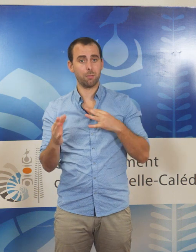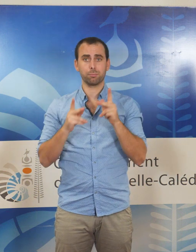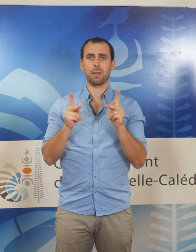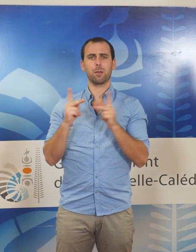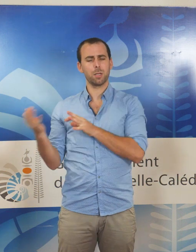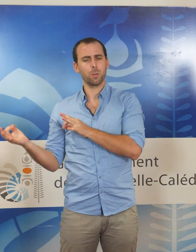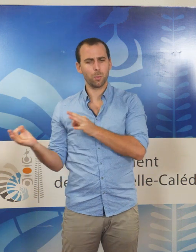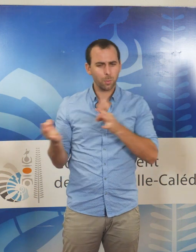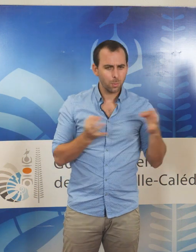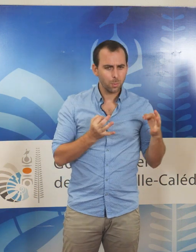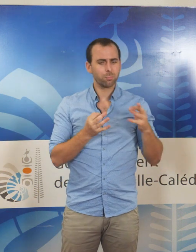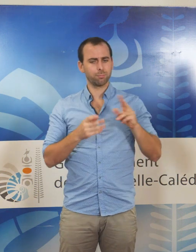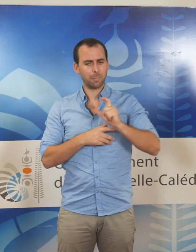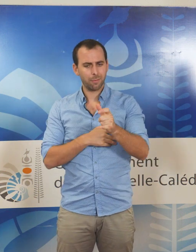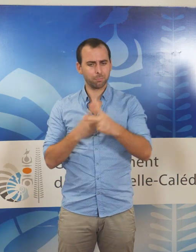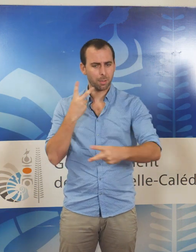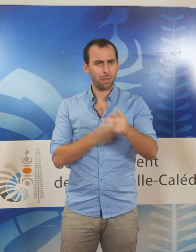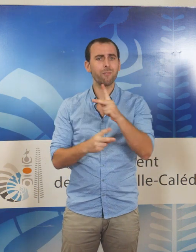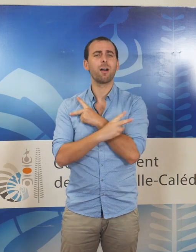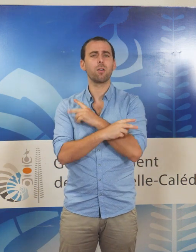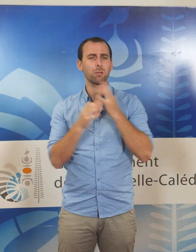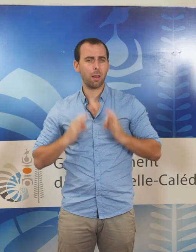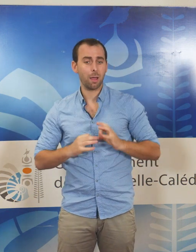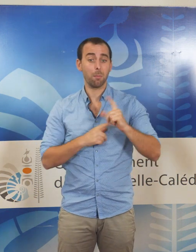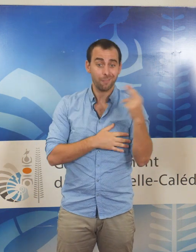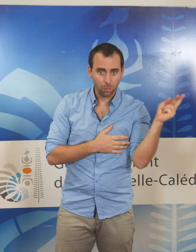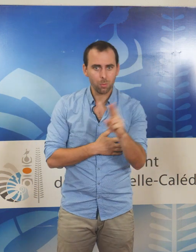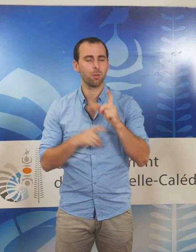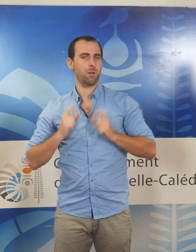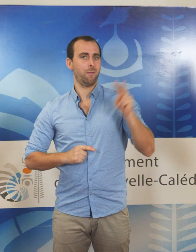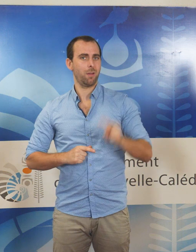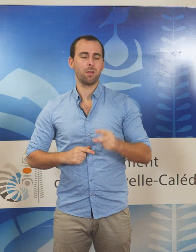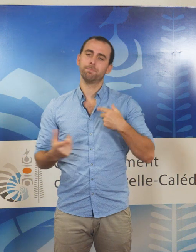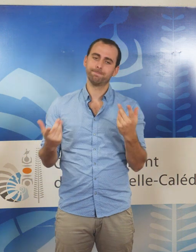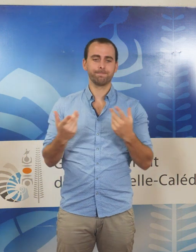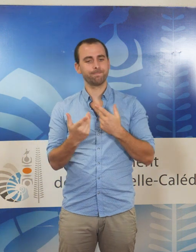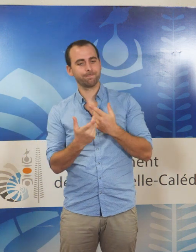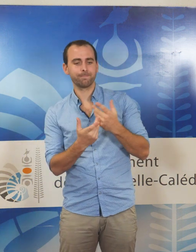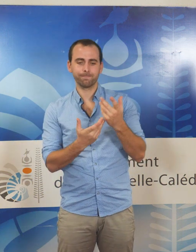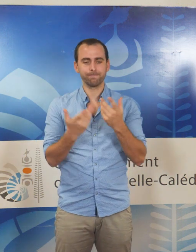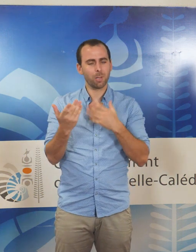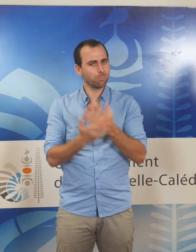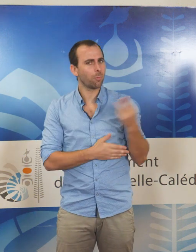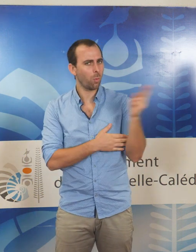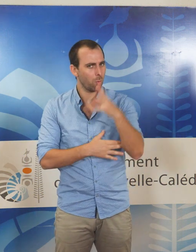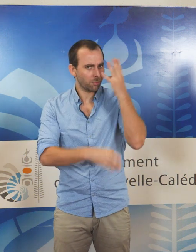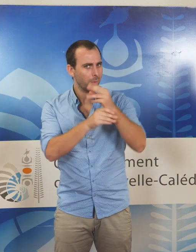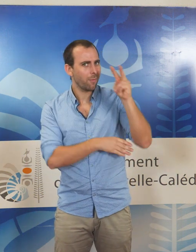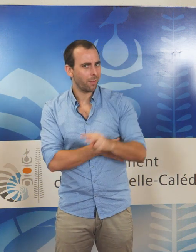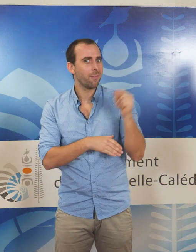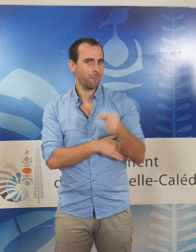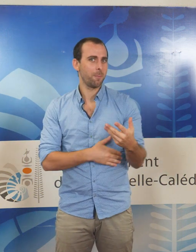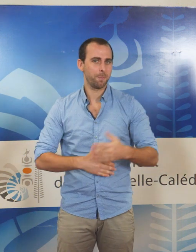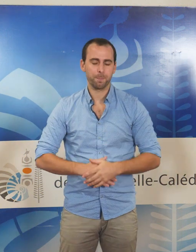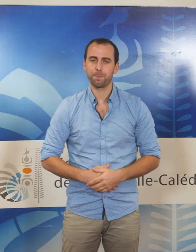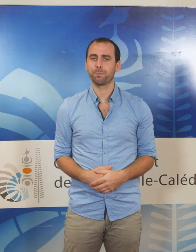de continuité pédagogique et de vacances scolaires, il faut faire un point et reprendre les apprentissages progressivement. Donc ces deux jours de pré-rentrée que